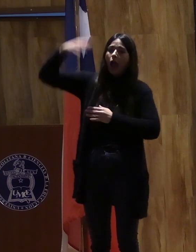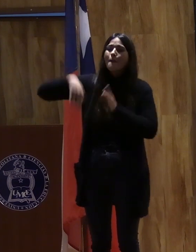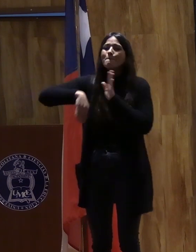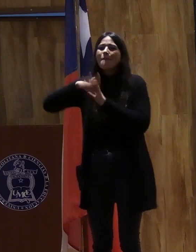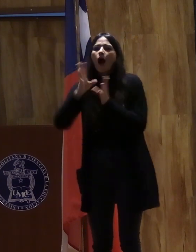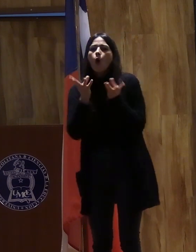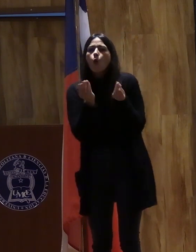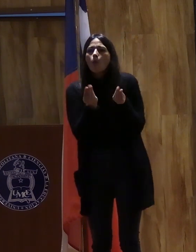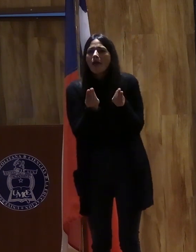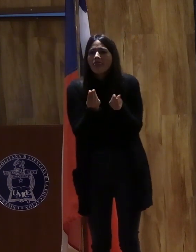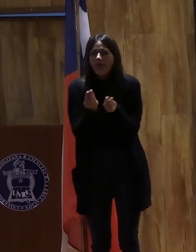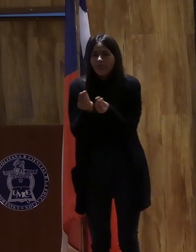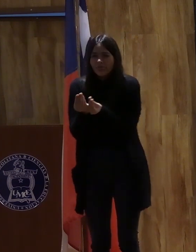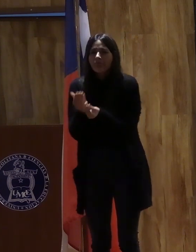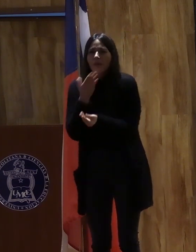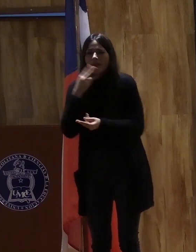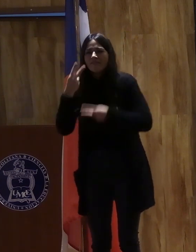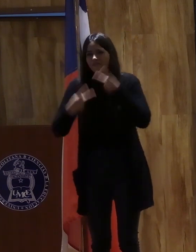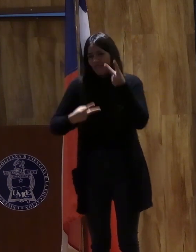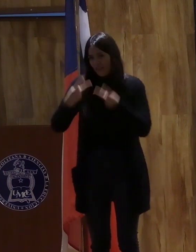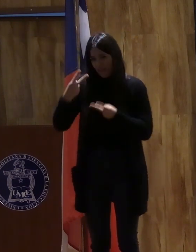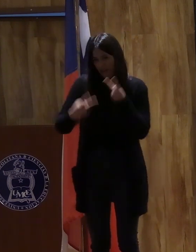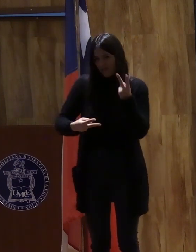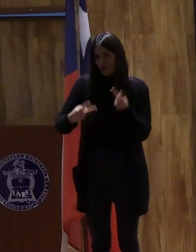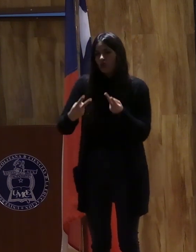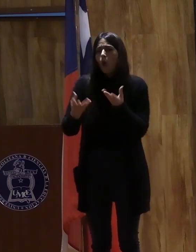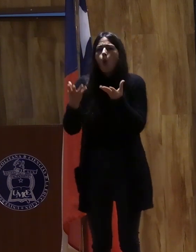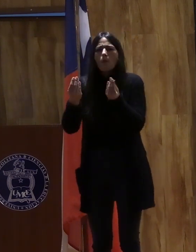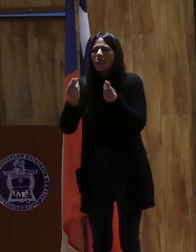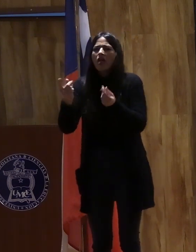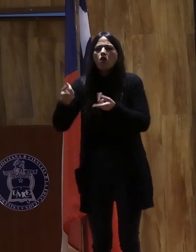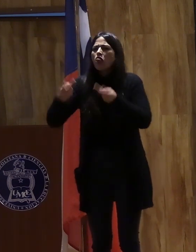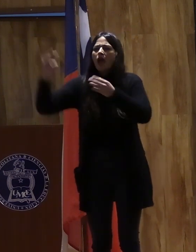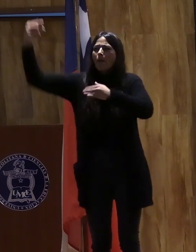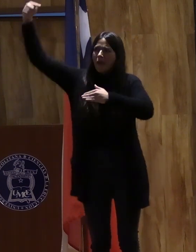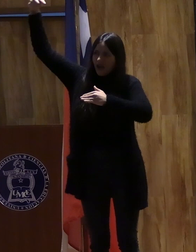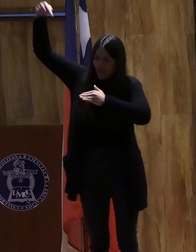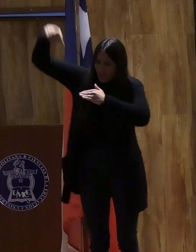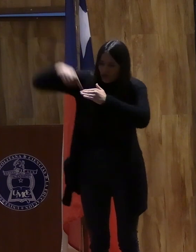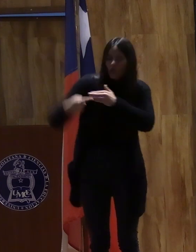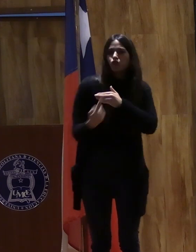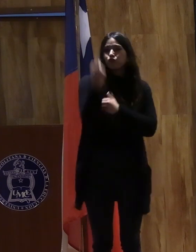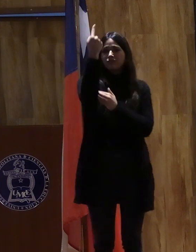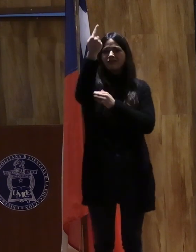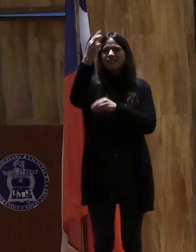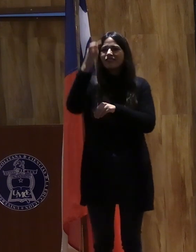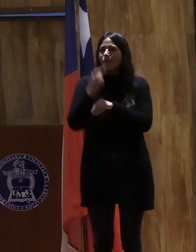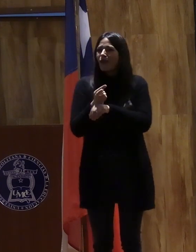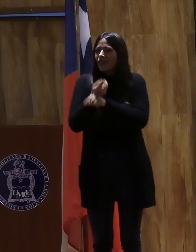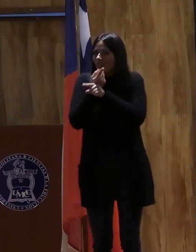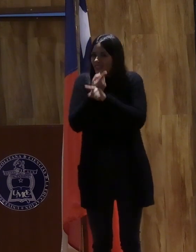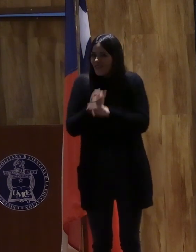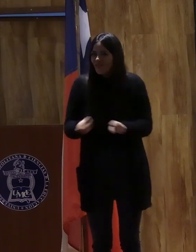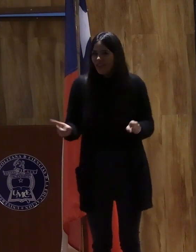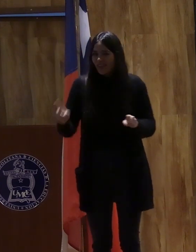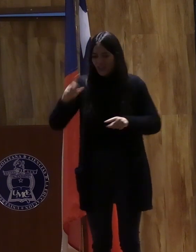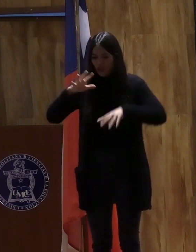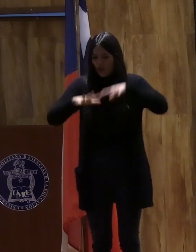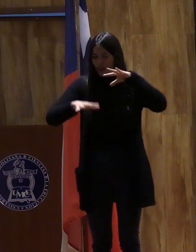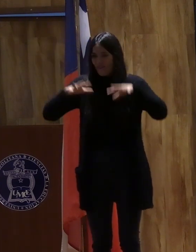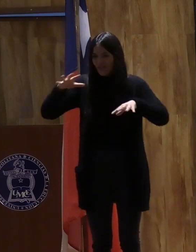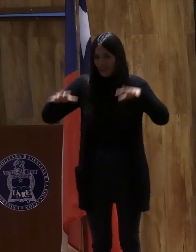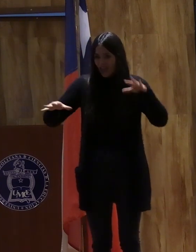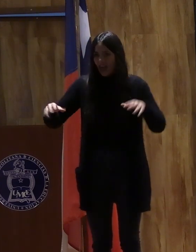humedad, y la humedad tampoco deja pasar tan bien la radiación. En San Pedro, San Pedro